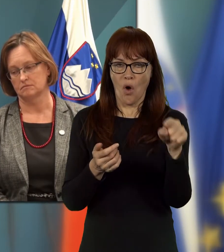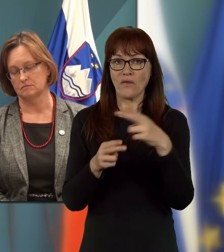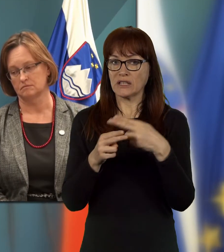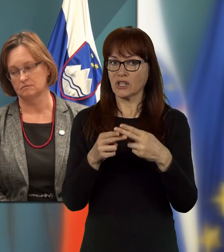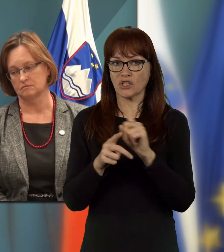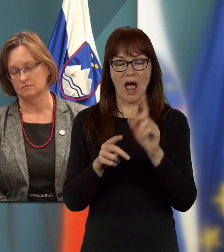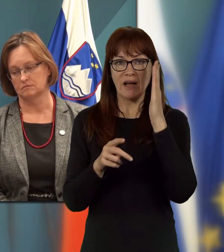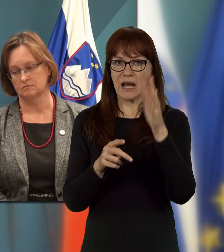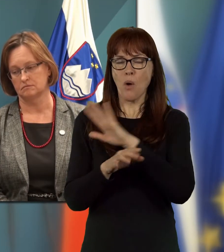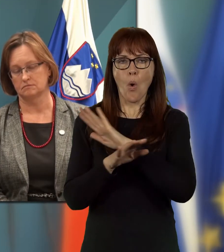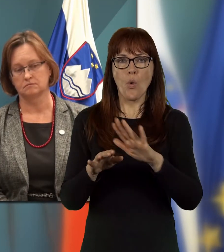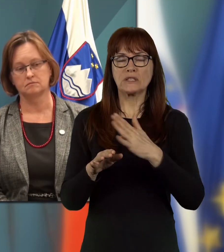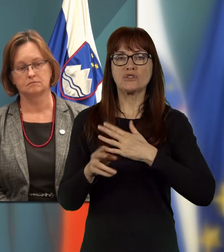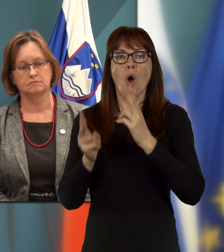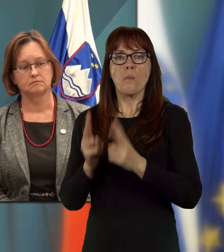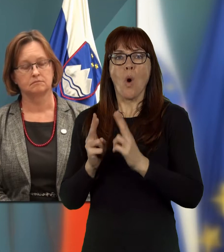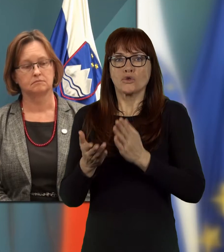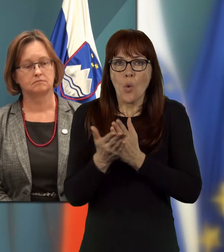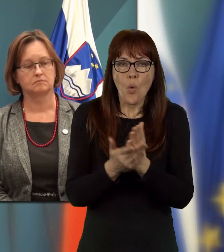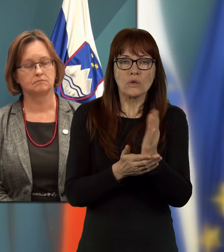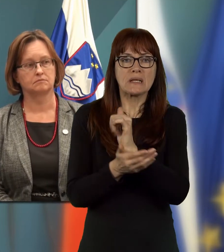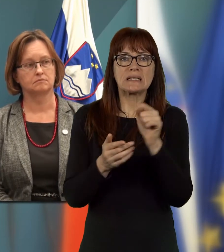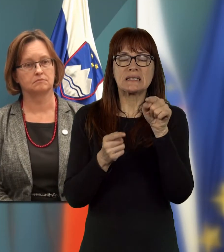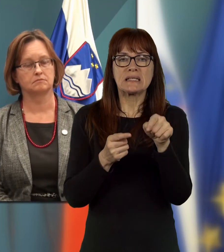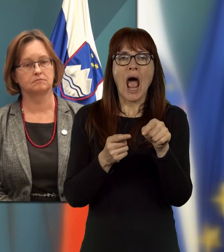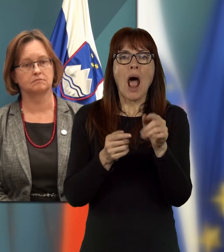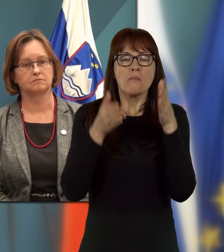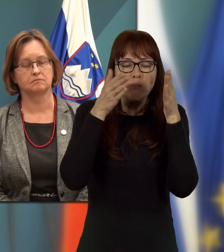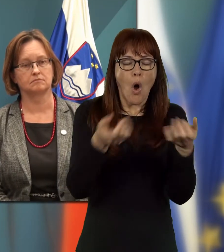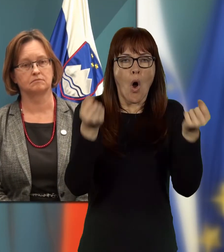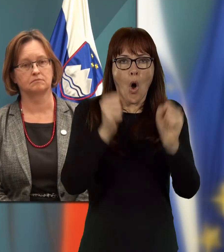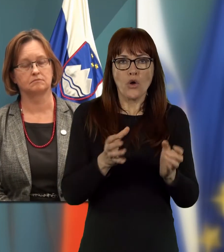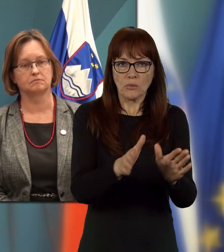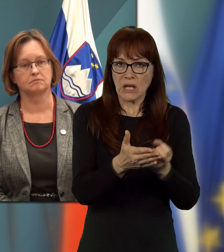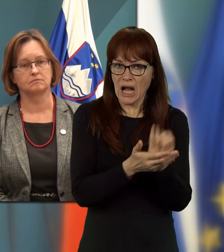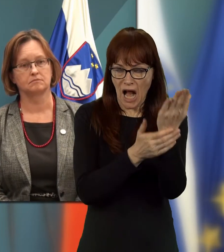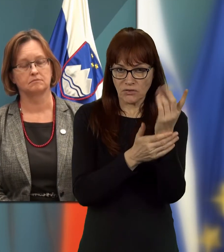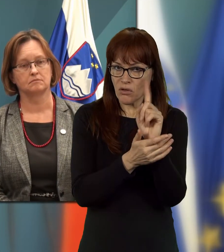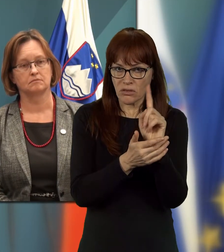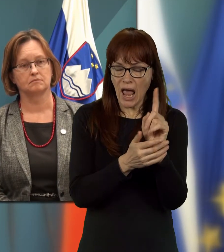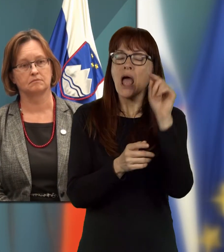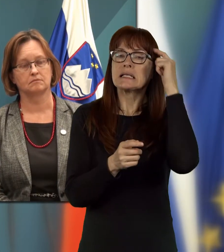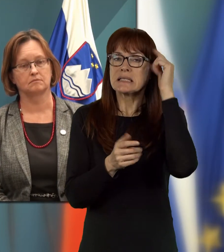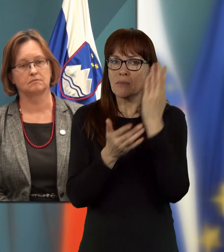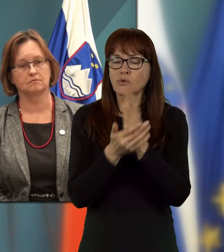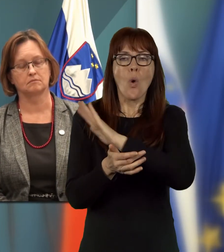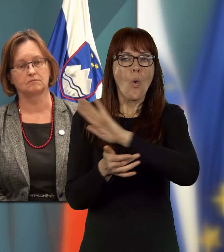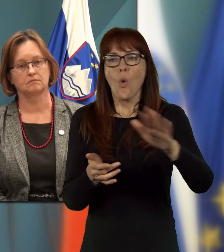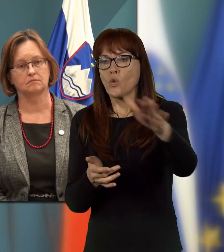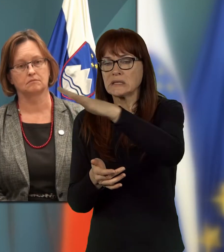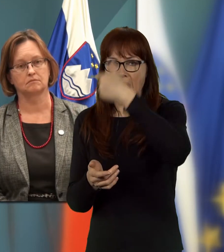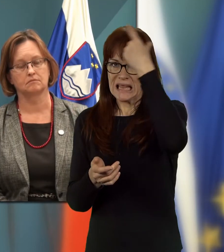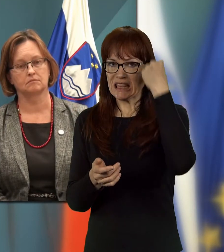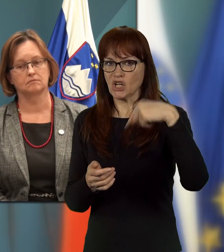da ne bo država vse svoje možnosti usmerila samo in izključno v gospodarski razvoj, ampak bo skrbela za